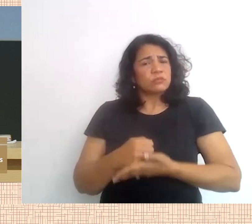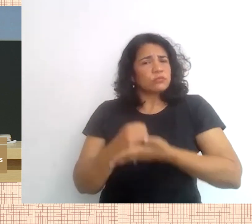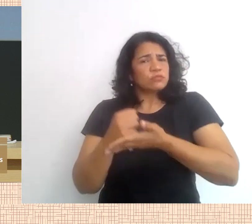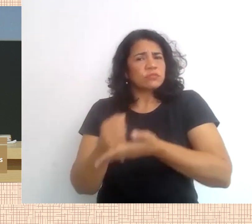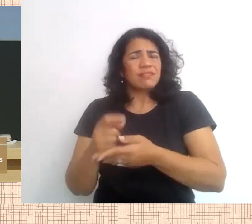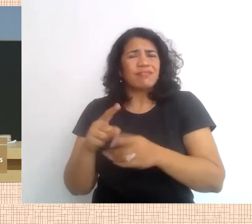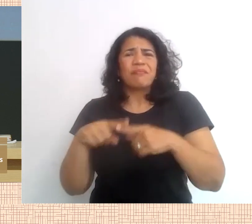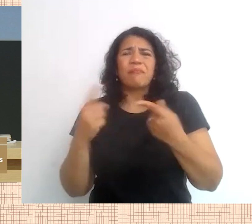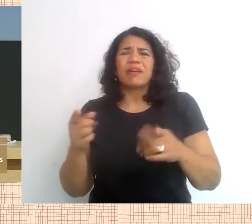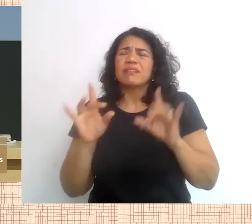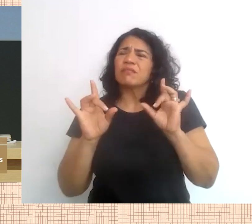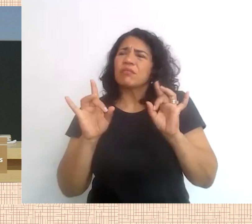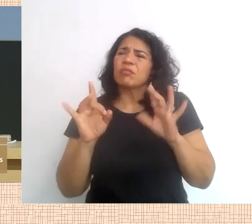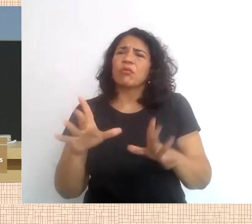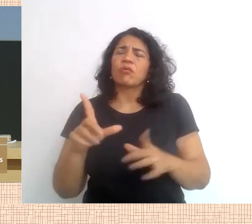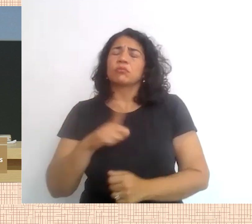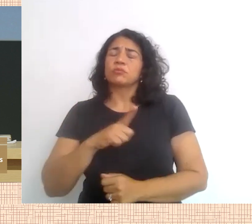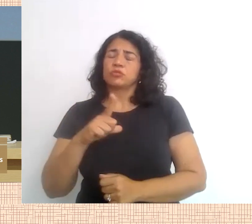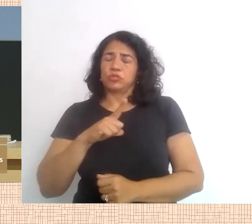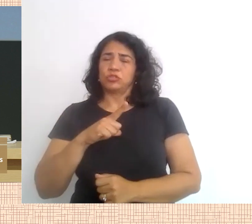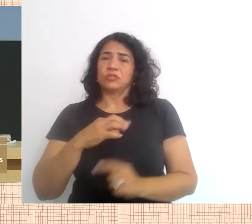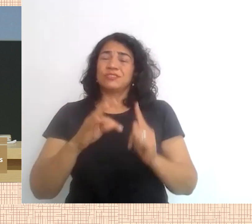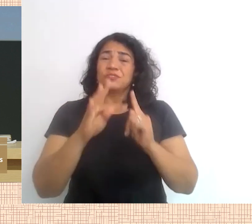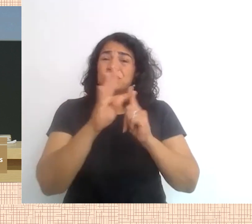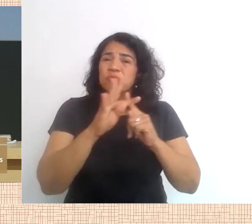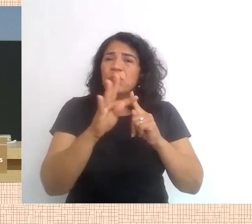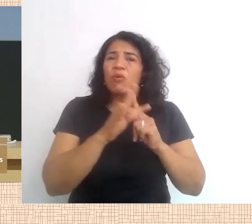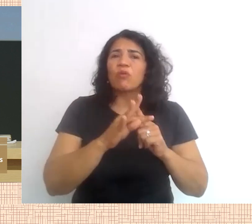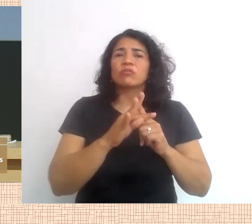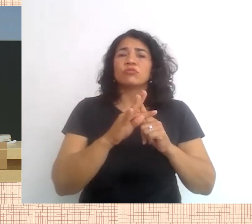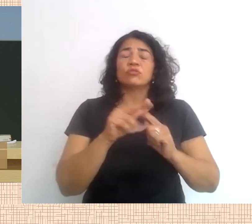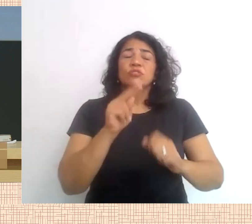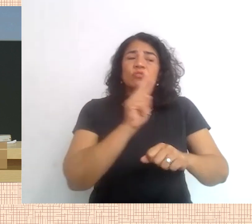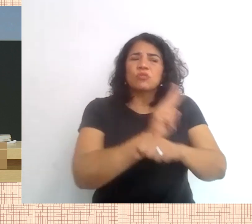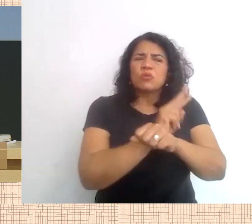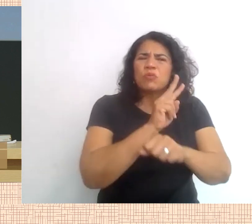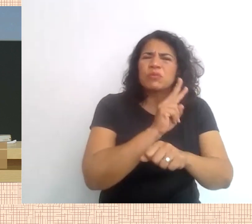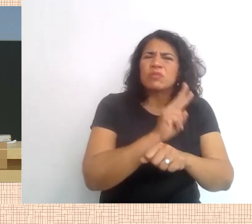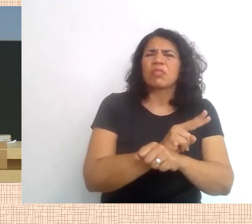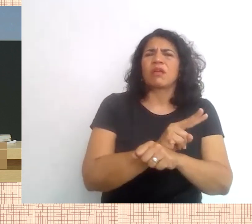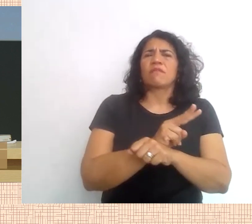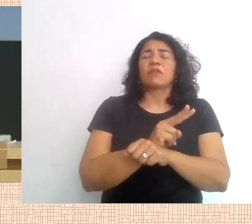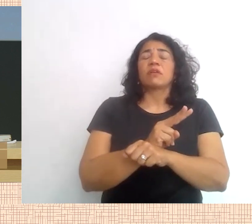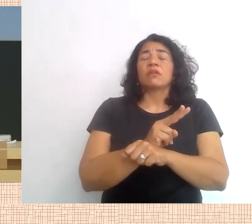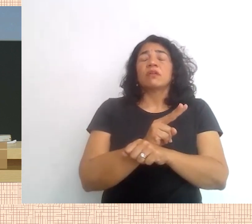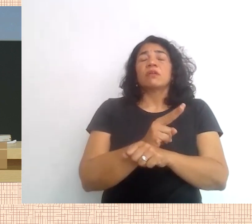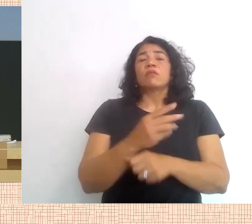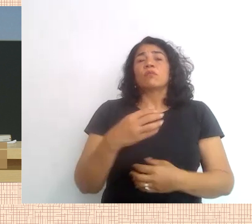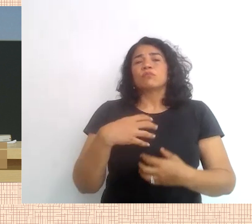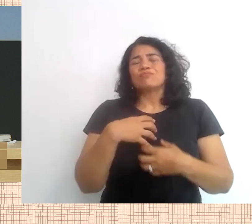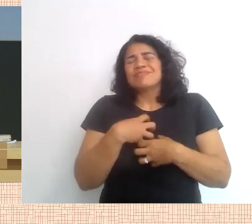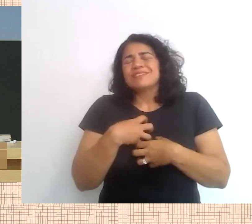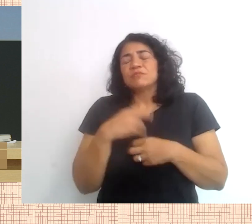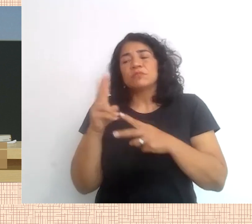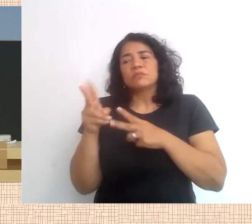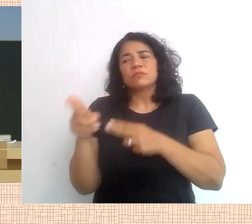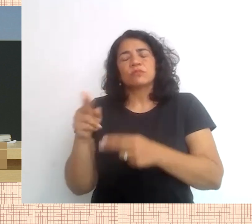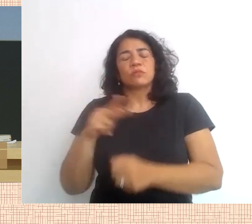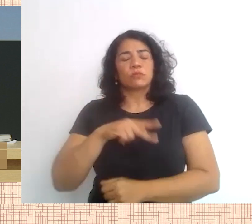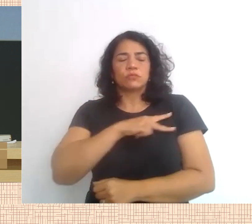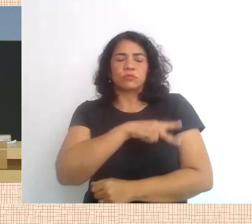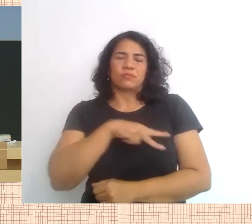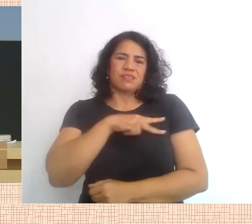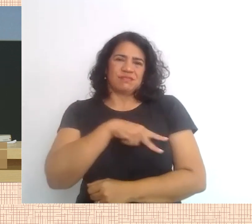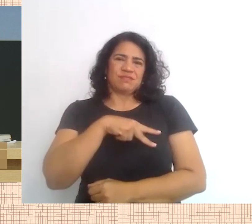sinceramente cuida dos vossos interesses, pois todos eles buscam o que é seu próprio, não o que